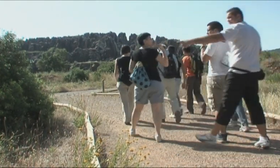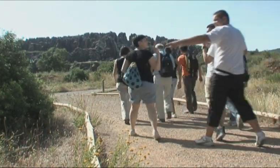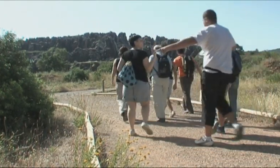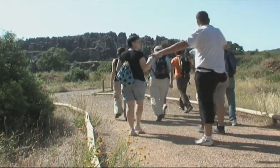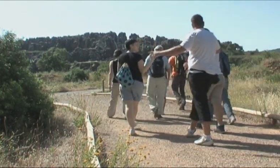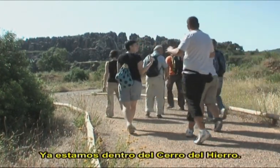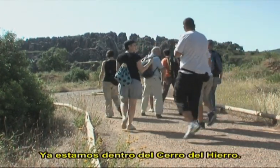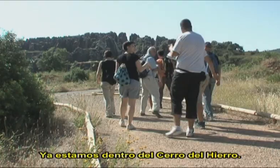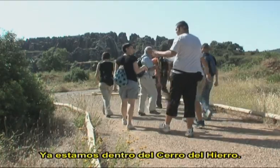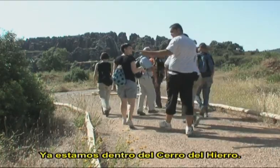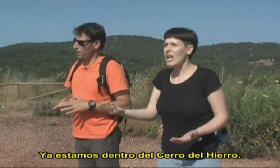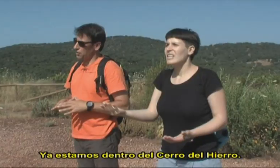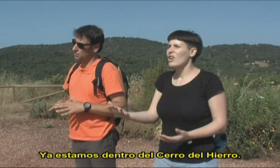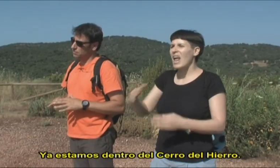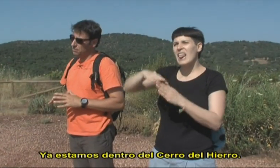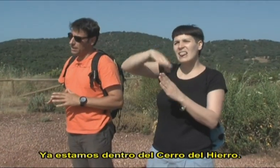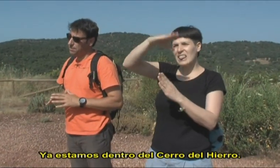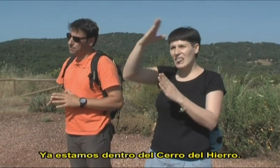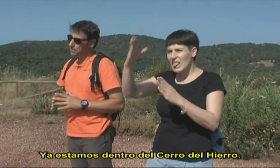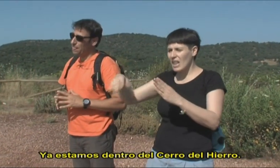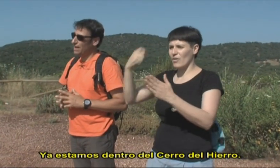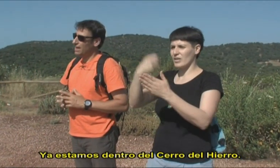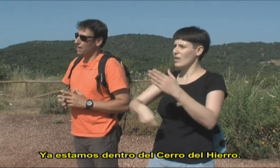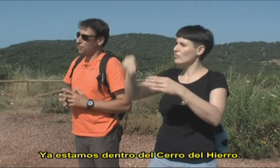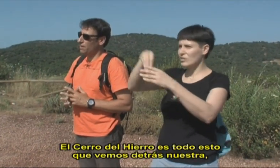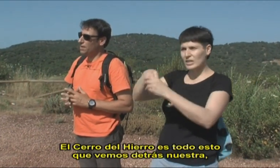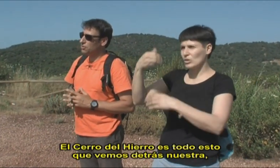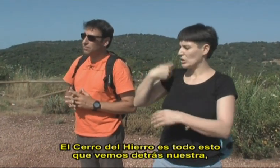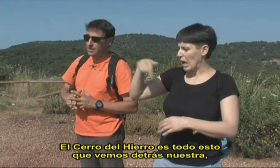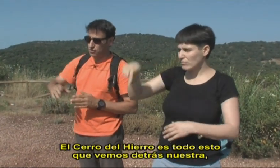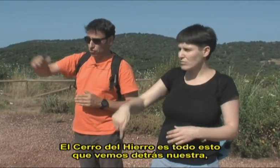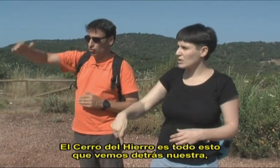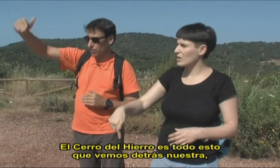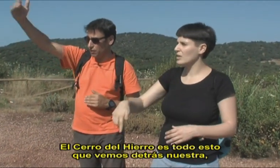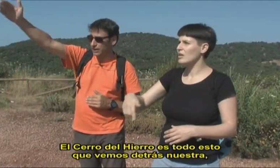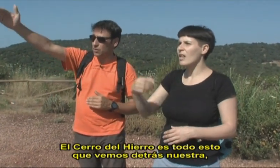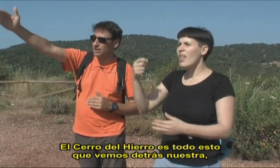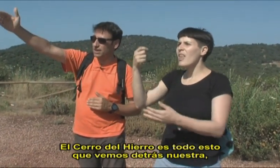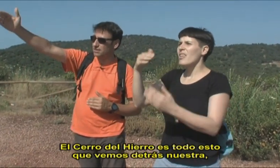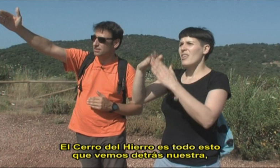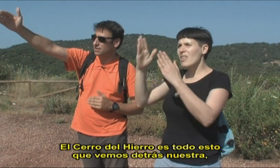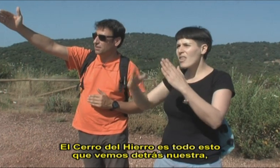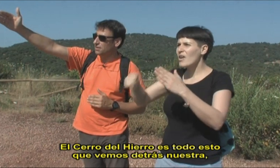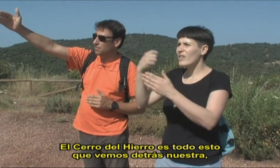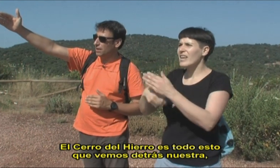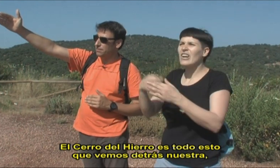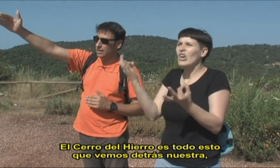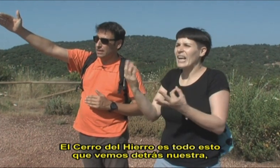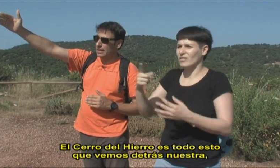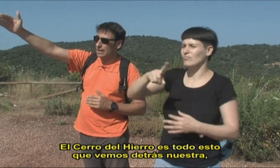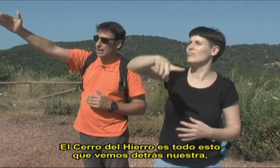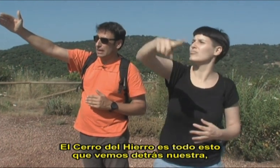Ya estamos dentro del Cerro del Hierro. El Cerro del Hierro es esto, todo lo que vemos detrás nuestra,